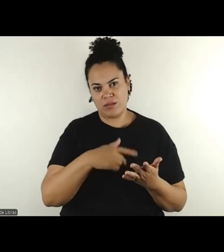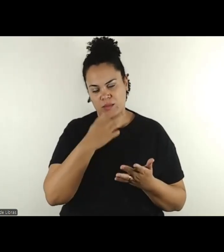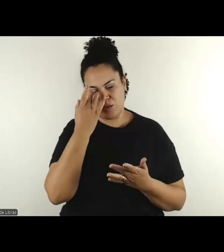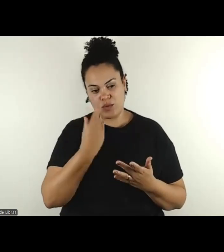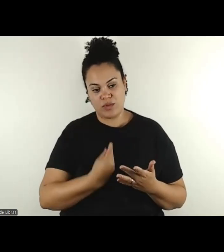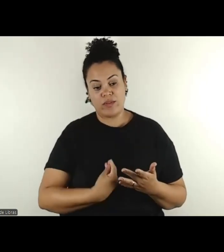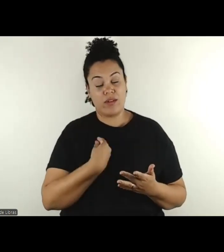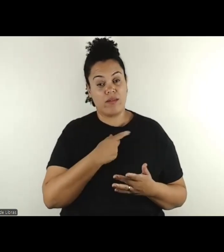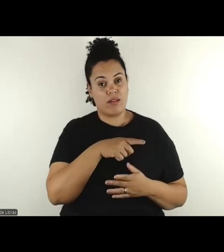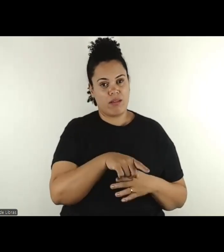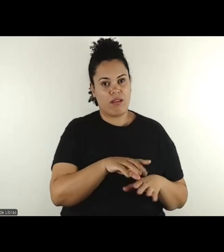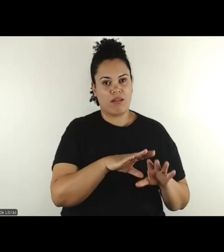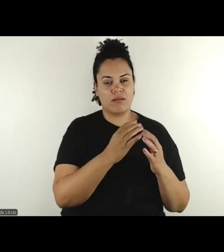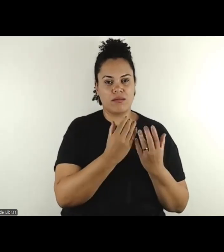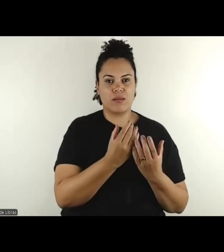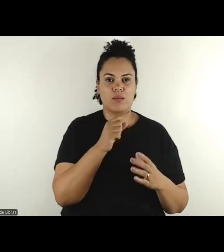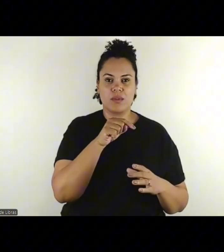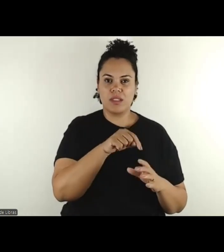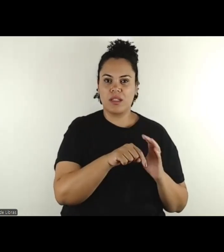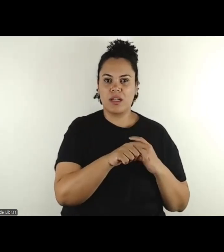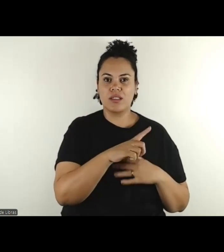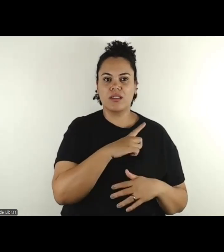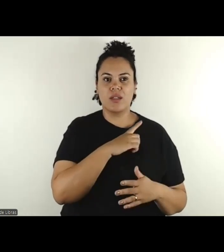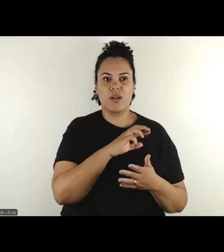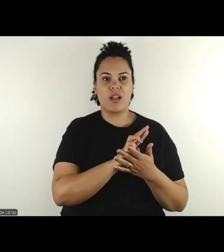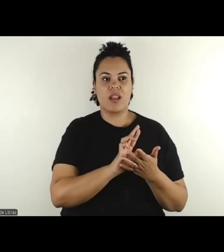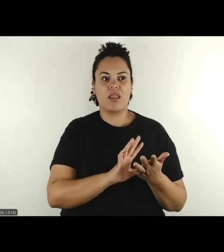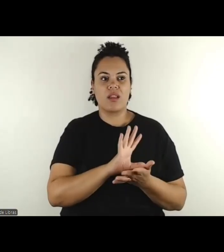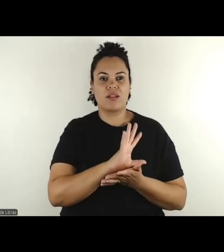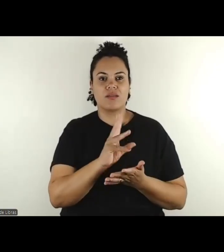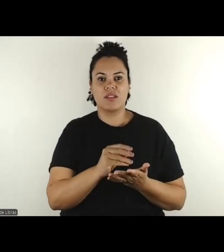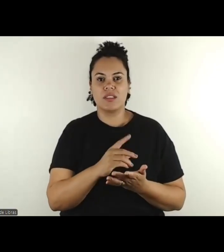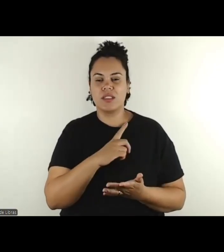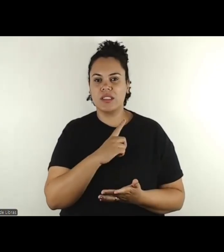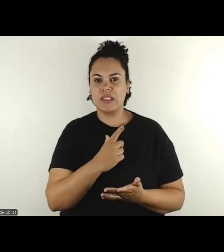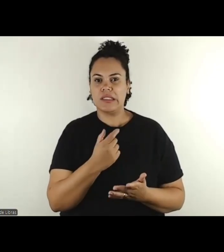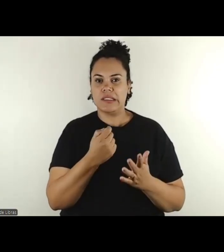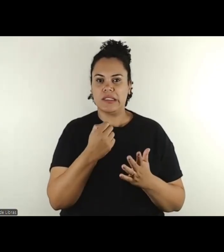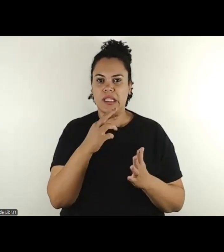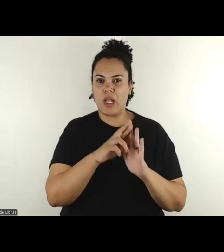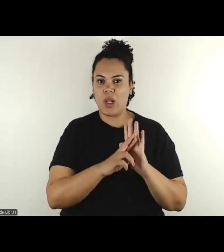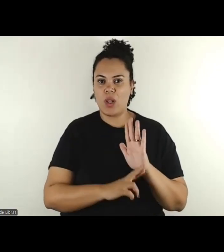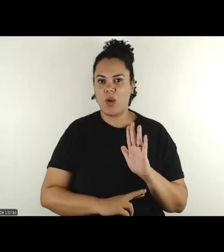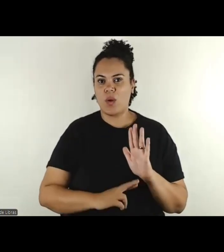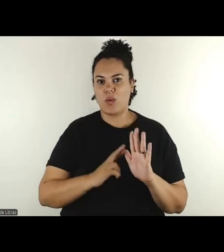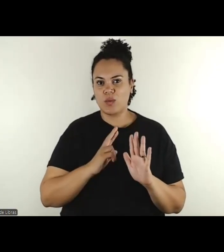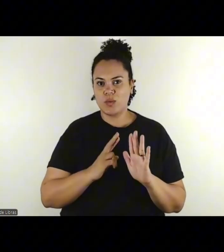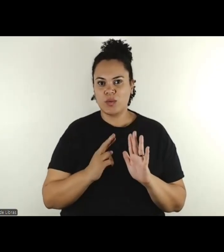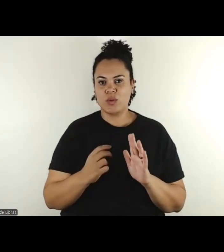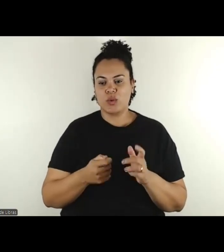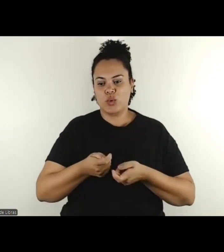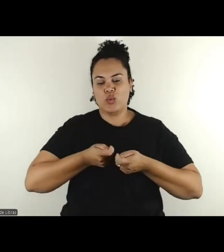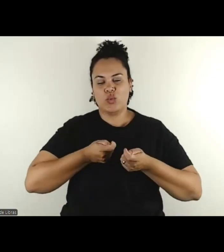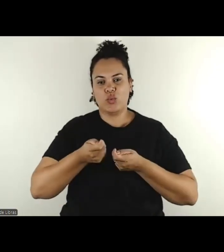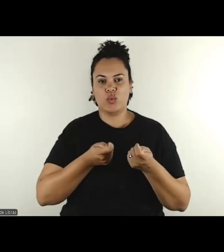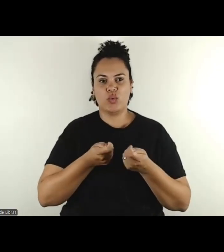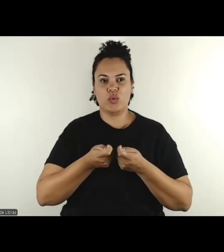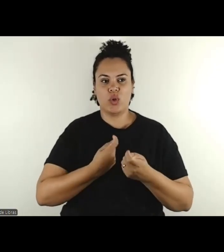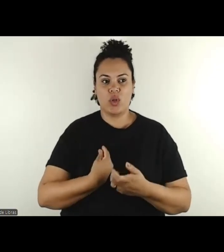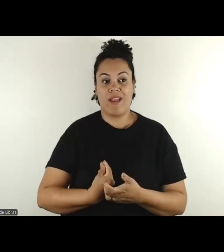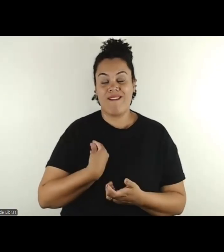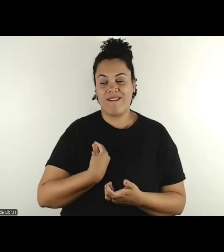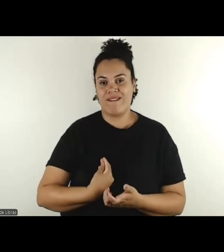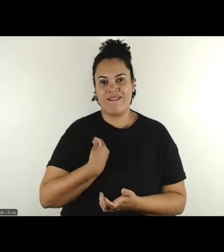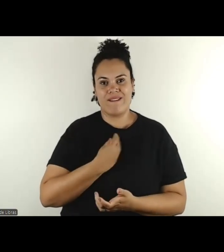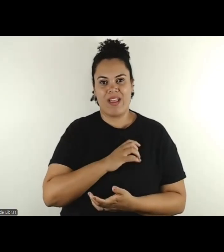comunidades terapêuticas, ainda de acordo com o relatório do Cefes, instituem normas rígidas de funcionamento e controle sobre a vida dos indivíduos,